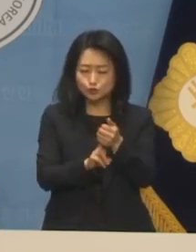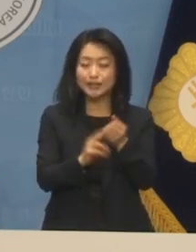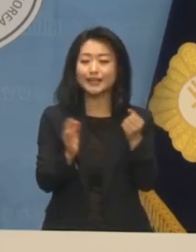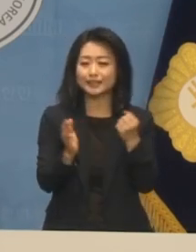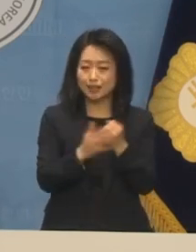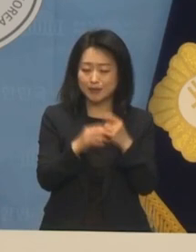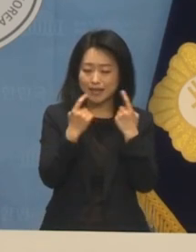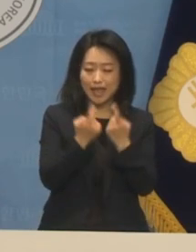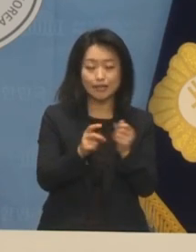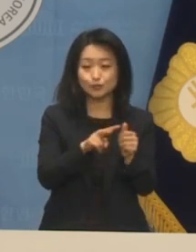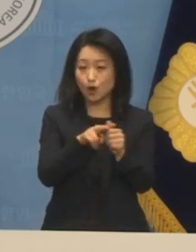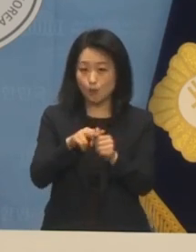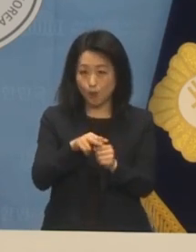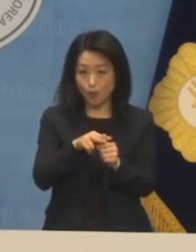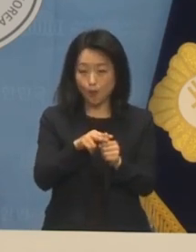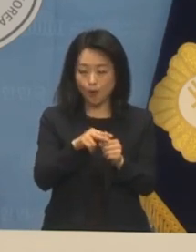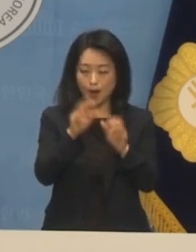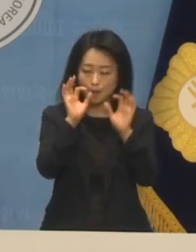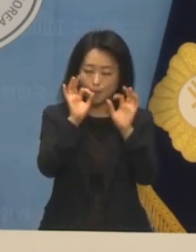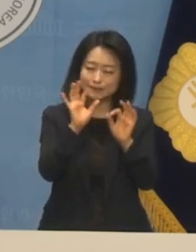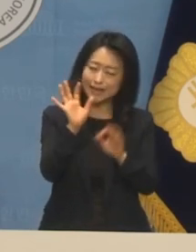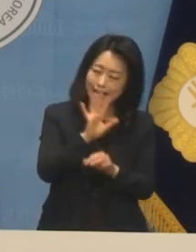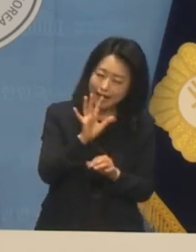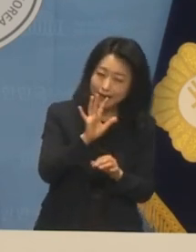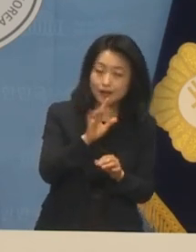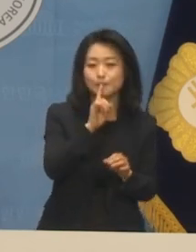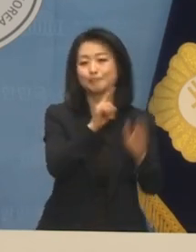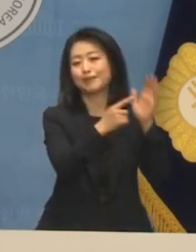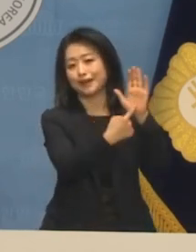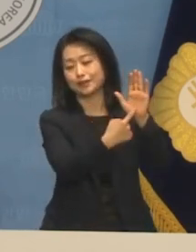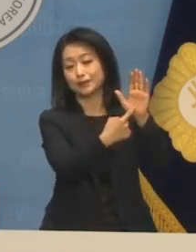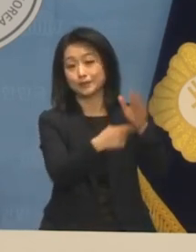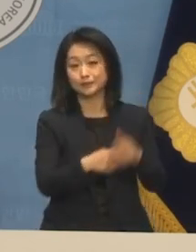있어서 개인정보가 잘 보이지 않는다고 한 점,